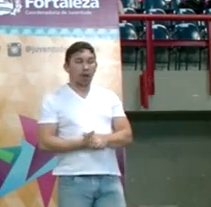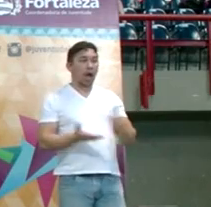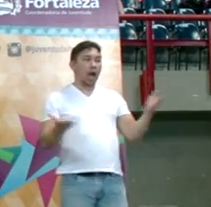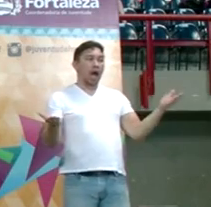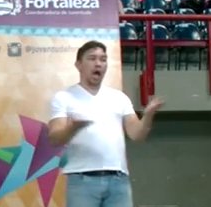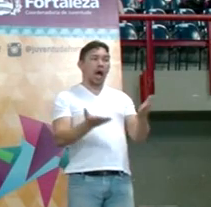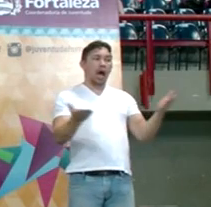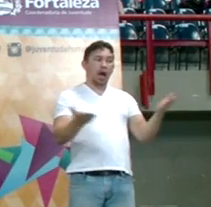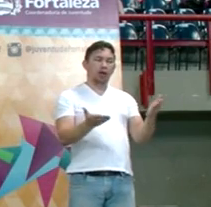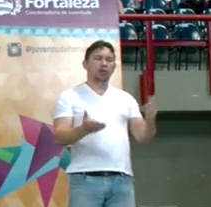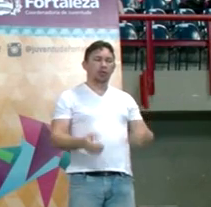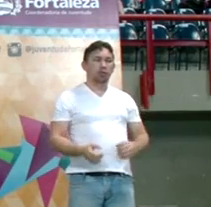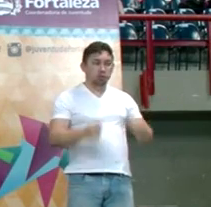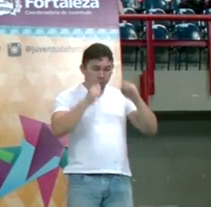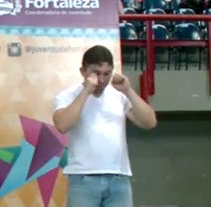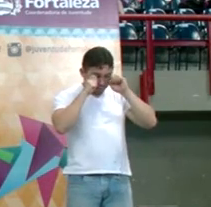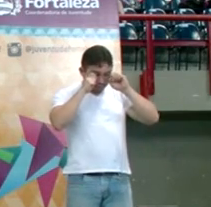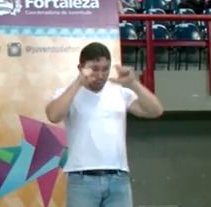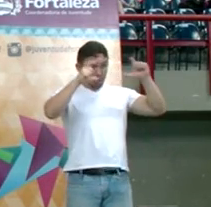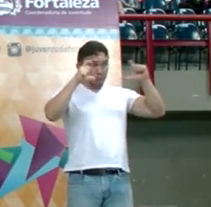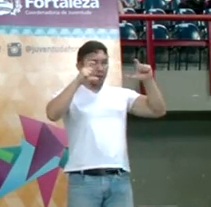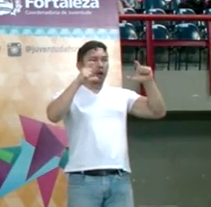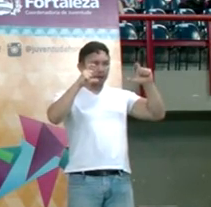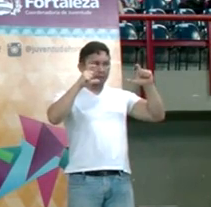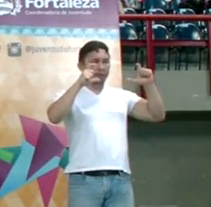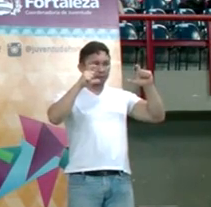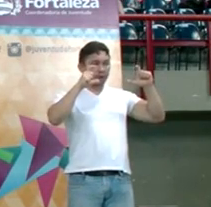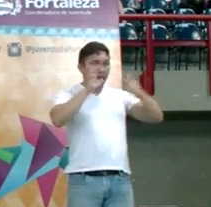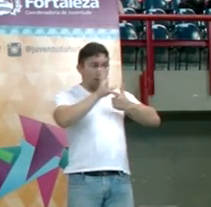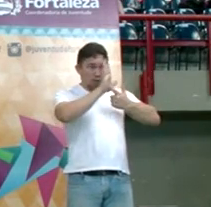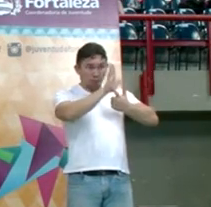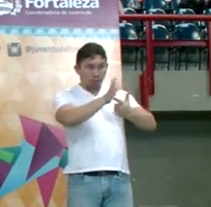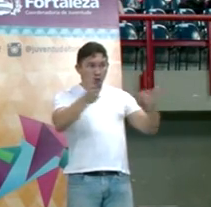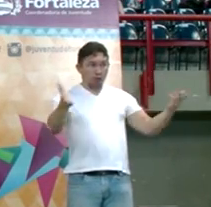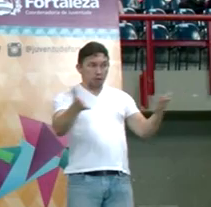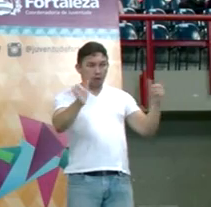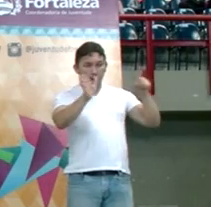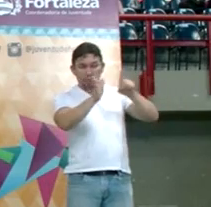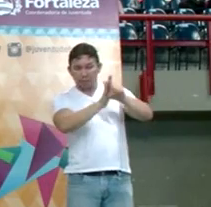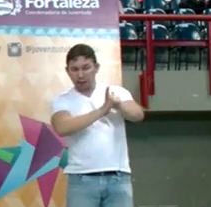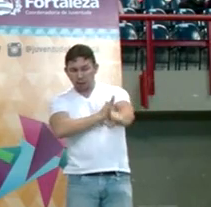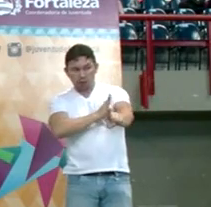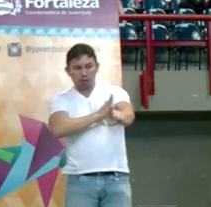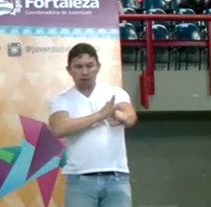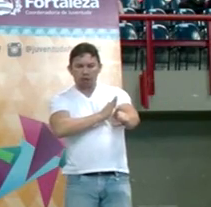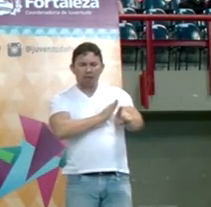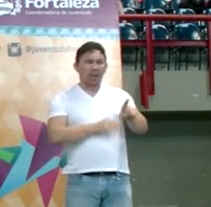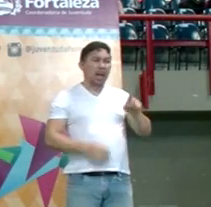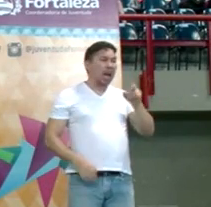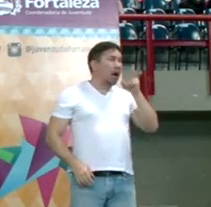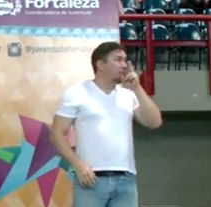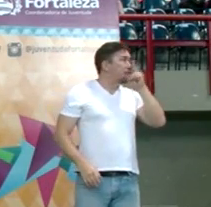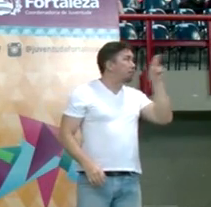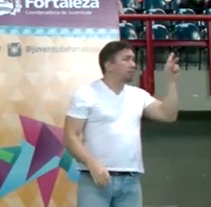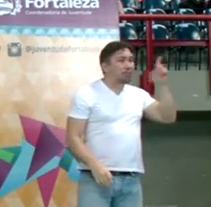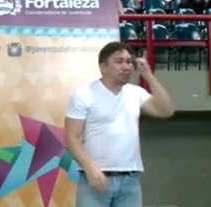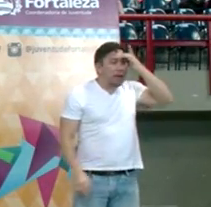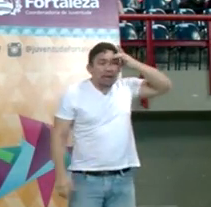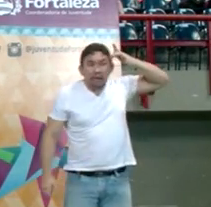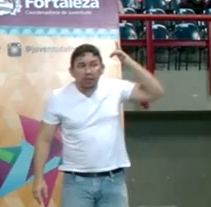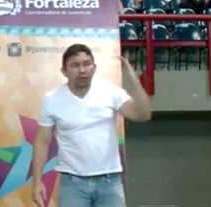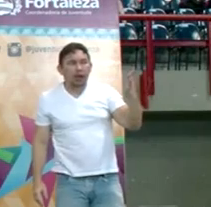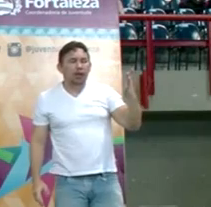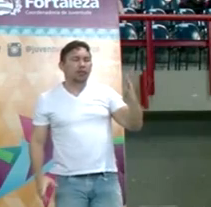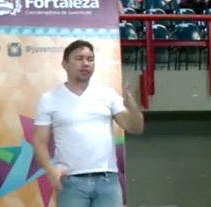vocês prestassem uma atenção tremenda agora, porque eu vou mostrar para vocês uma questão que parece ser muito